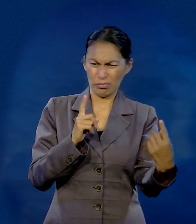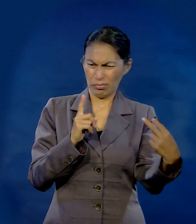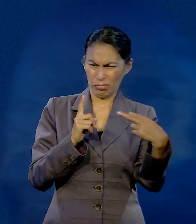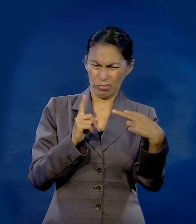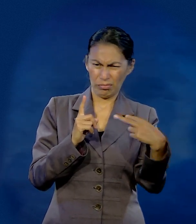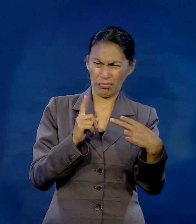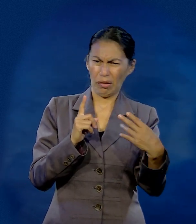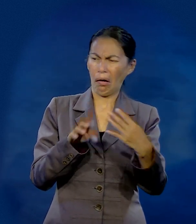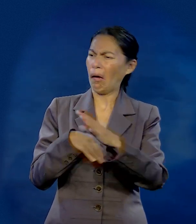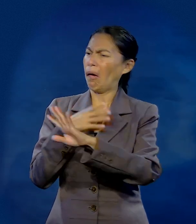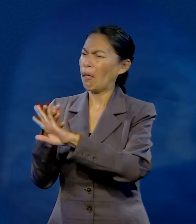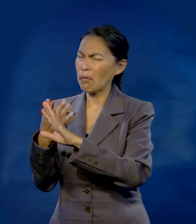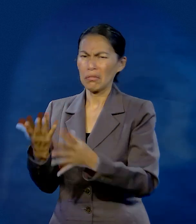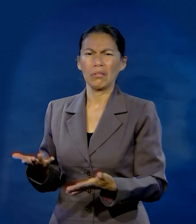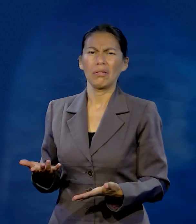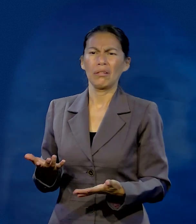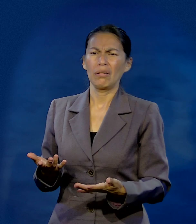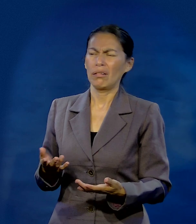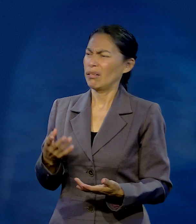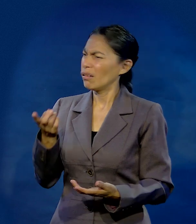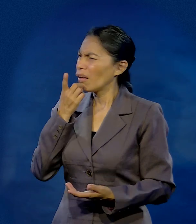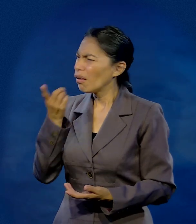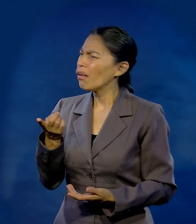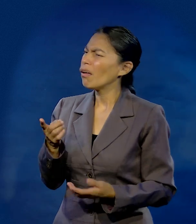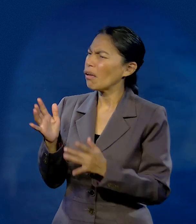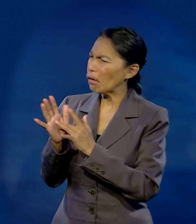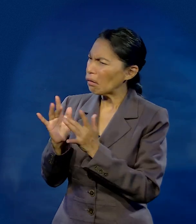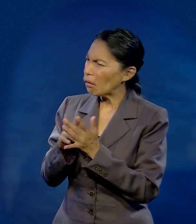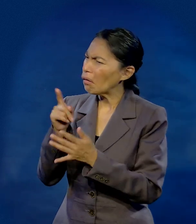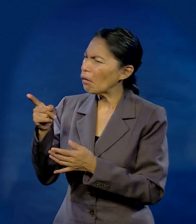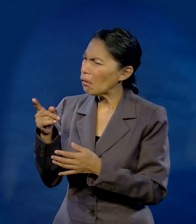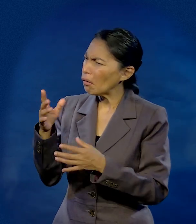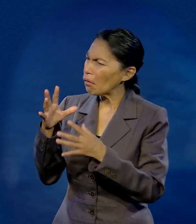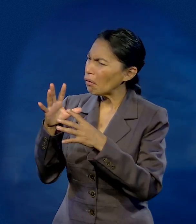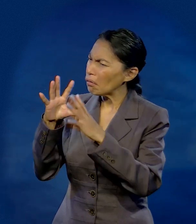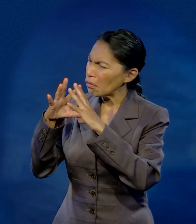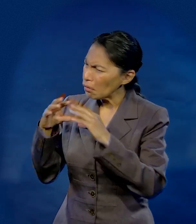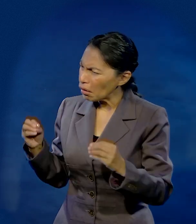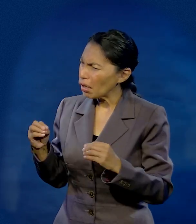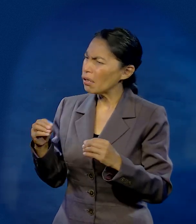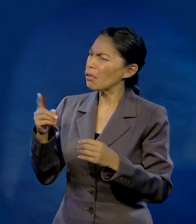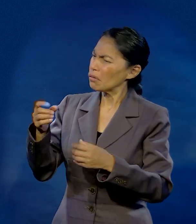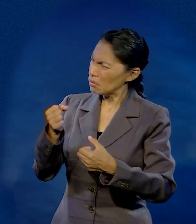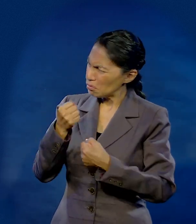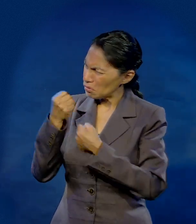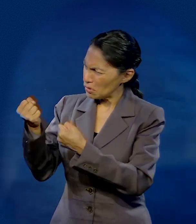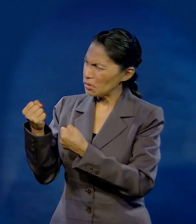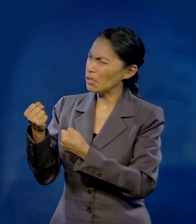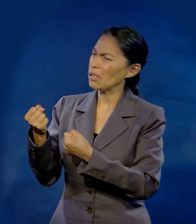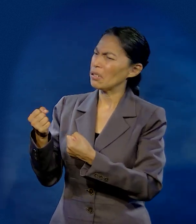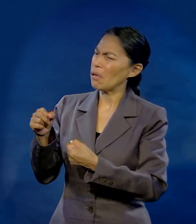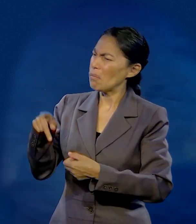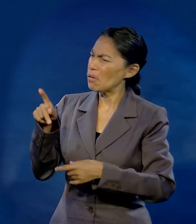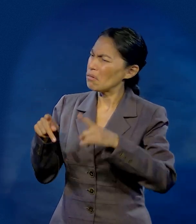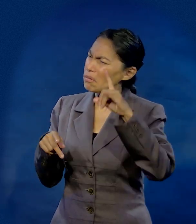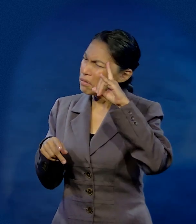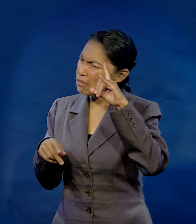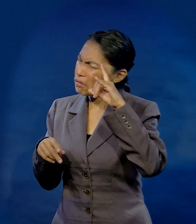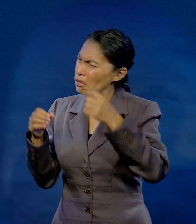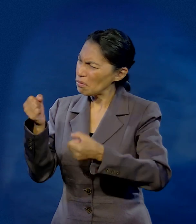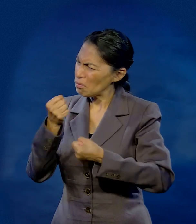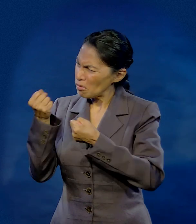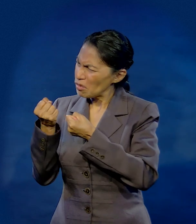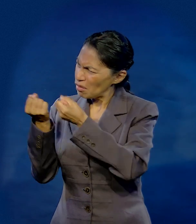llega un grupo de personas religiosas líderes religiosos que están cuestionando la autoridad con la que Cristo está siendo